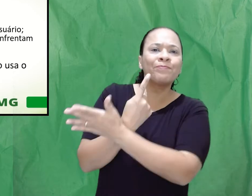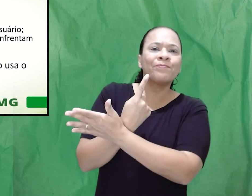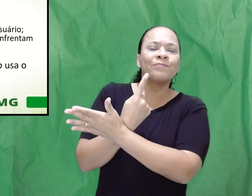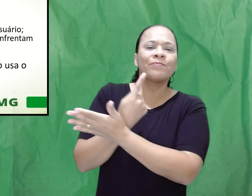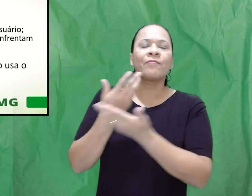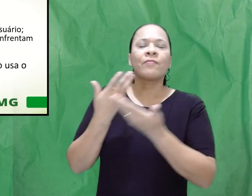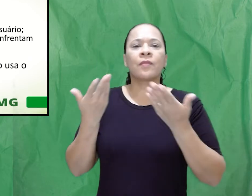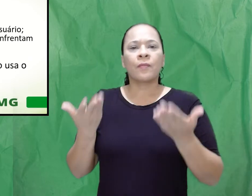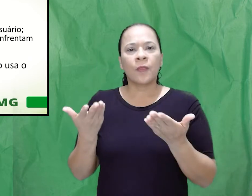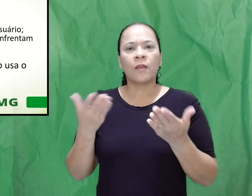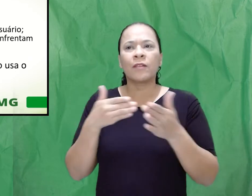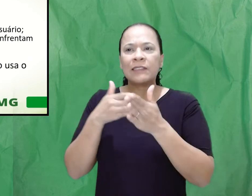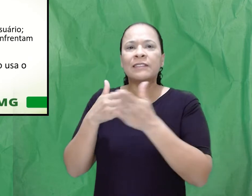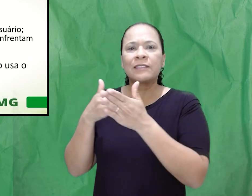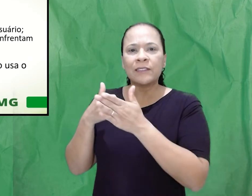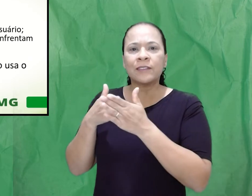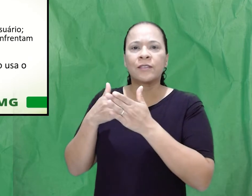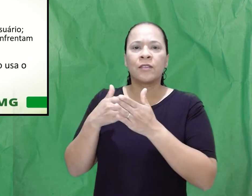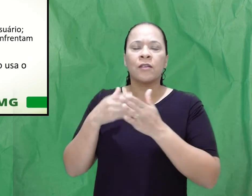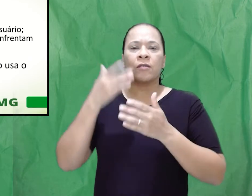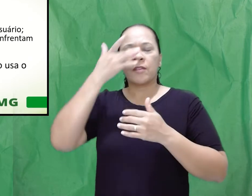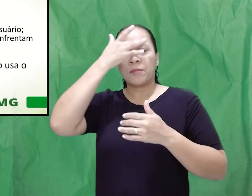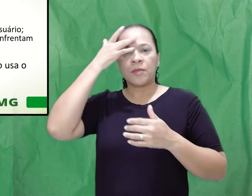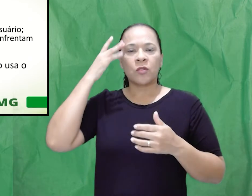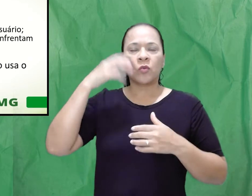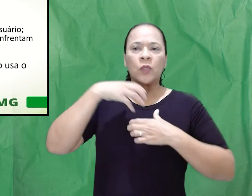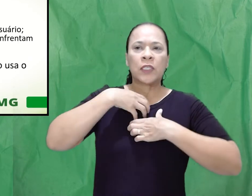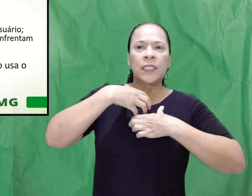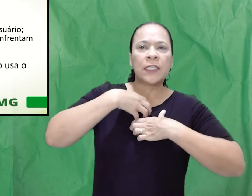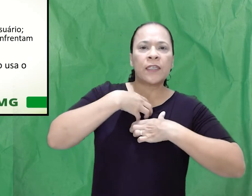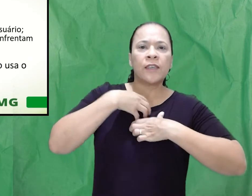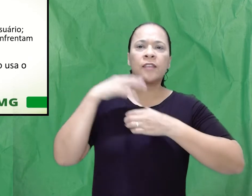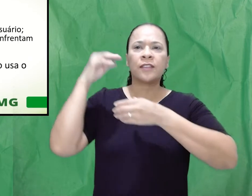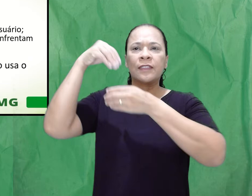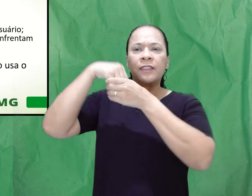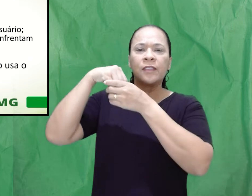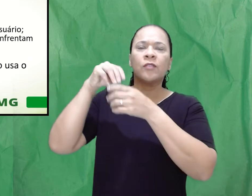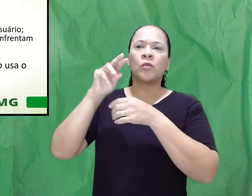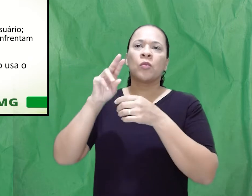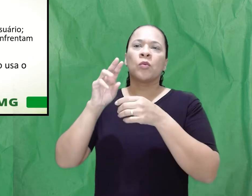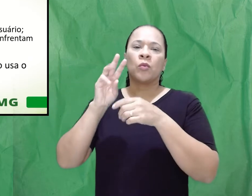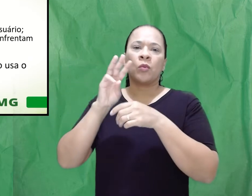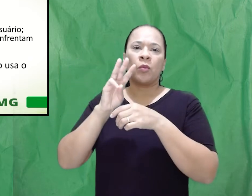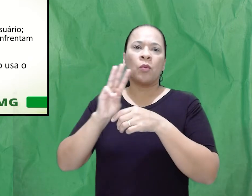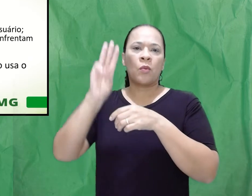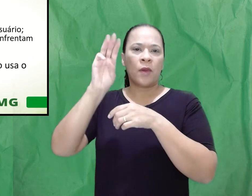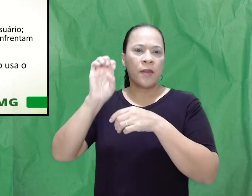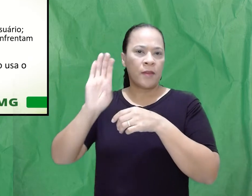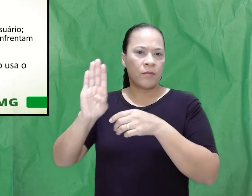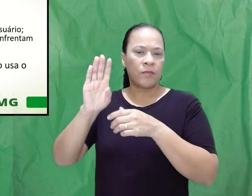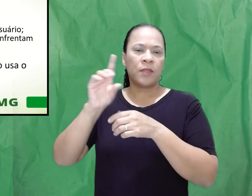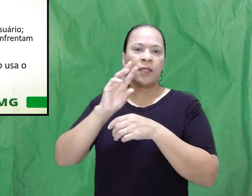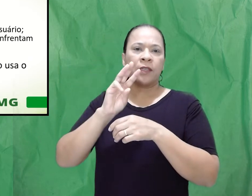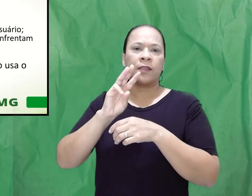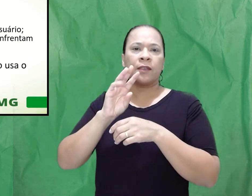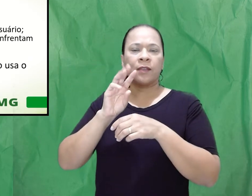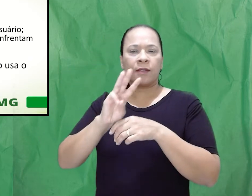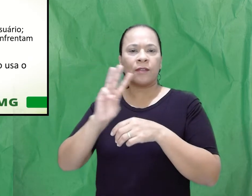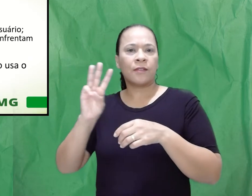seja, como uma pessoa se sente enquanto está utilizando o website? E como ele se sente depois de